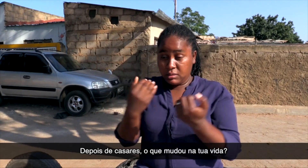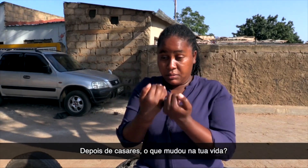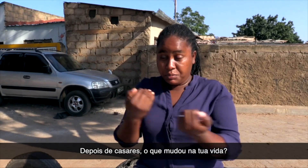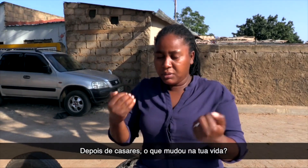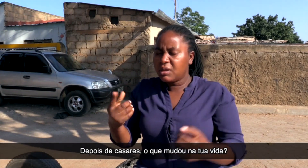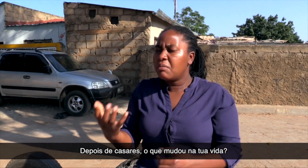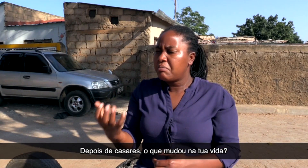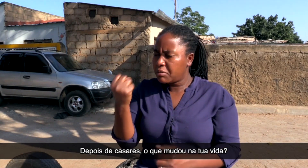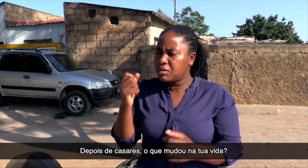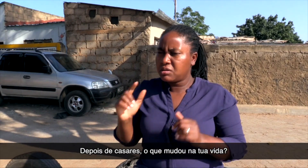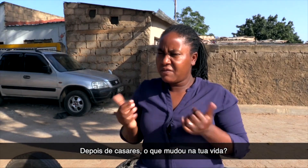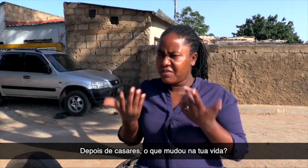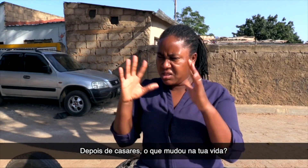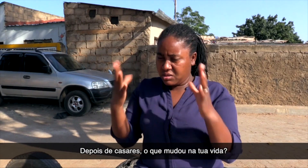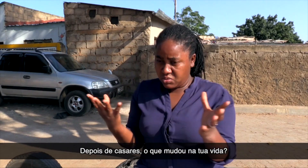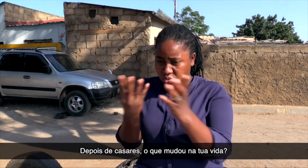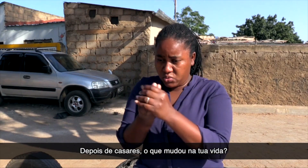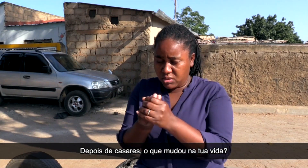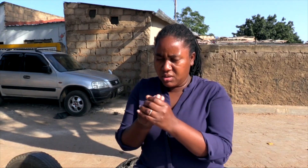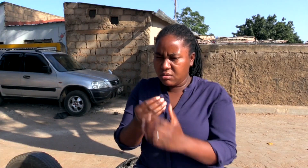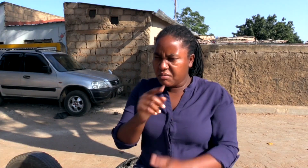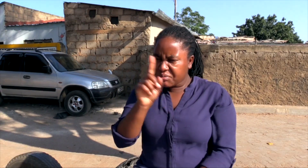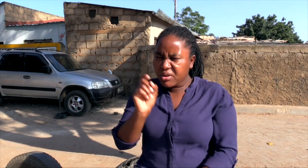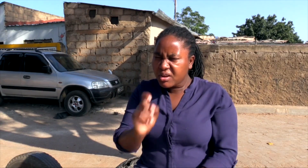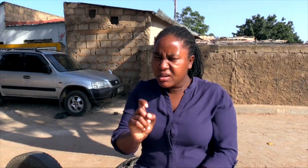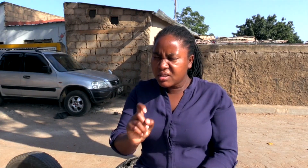Depois de casares, o que é que mudou na tua vida?